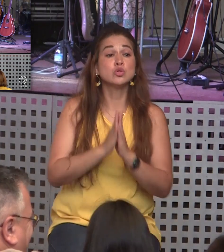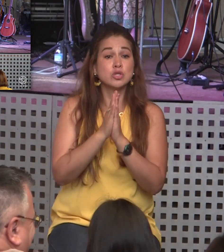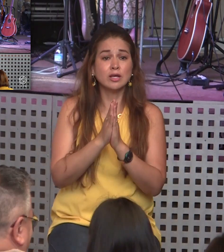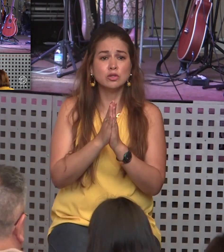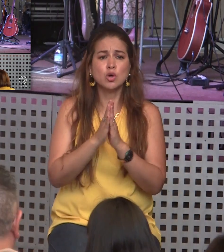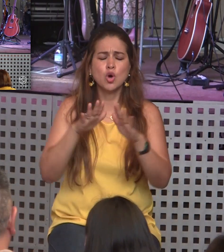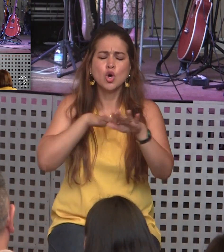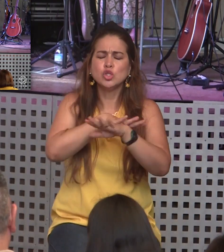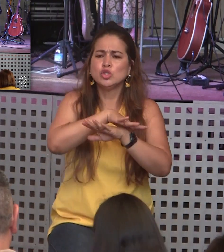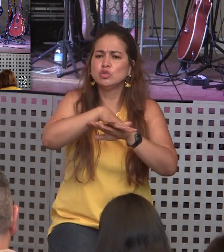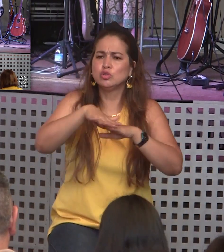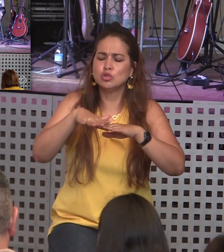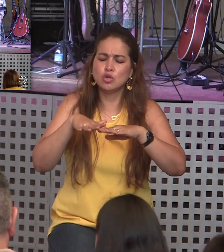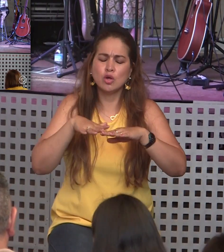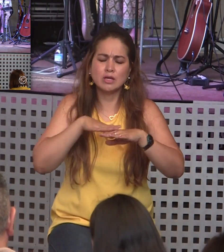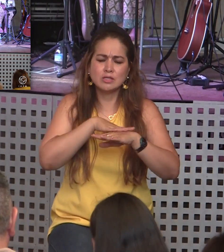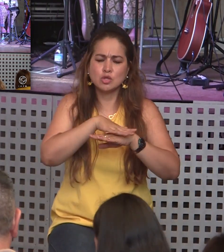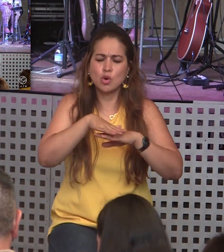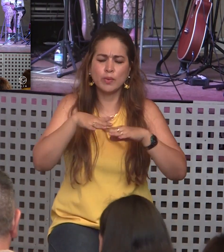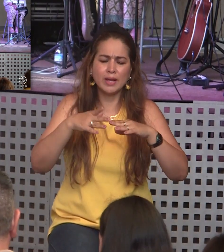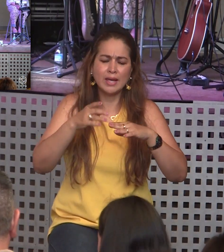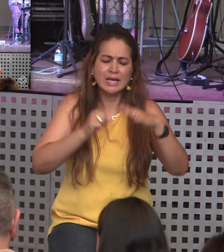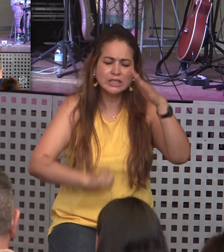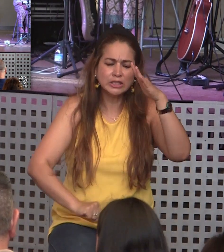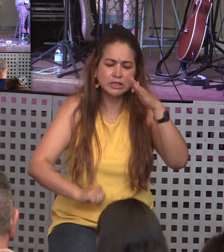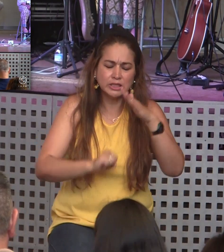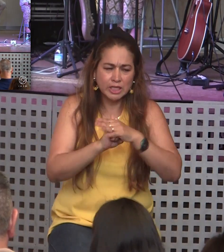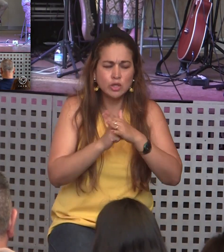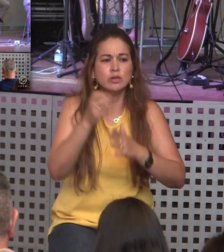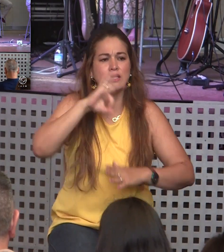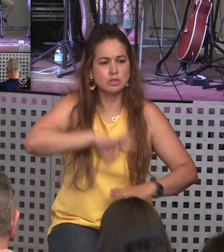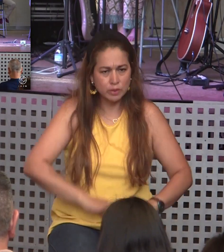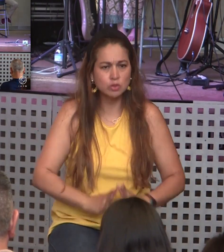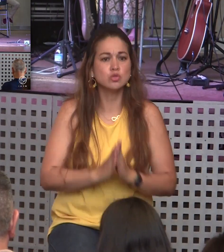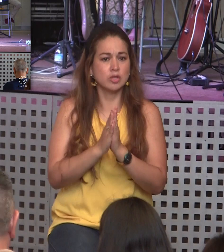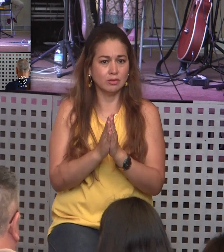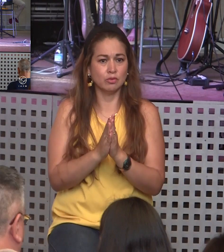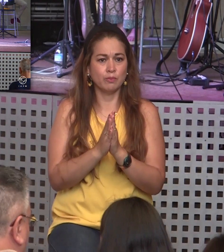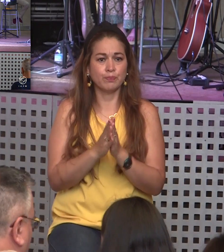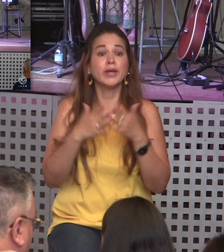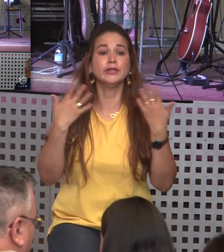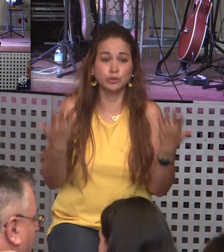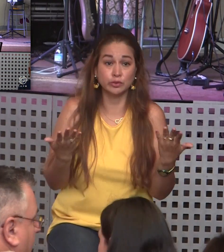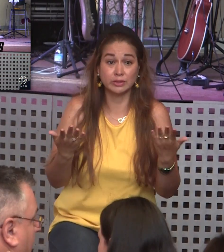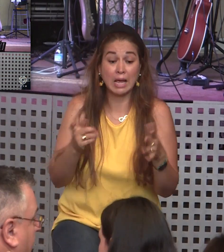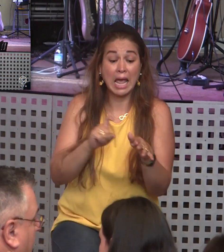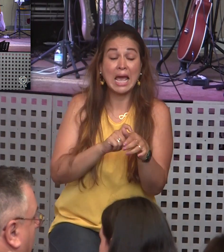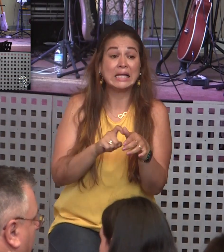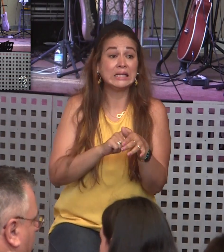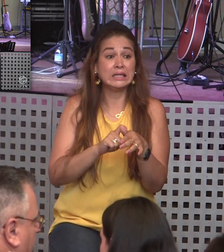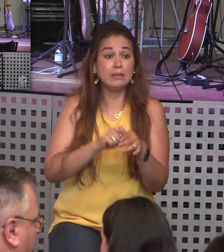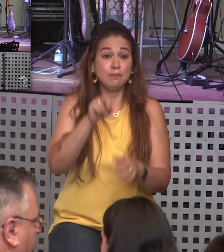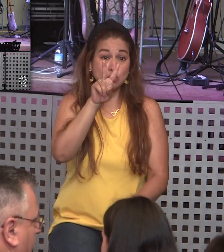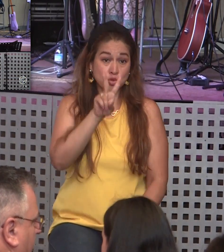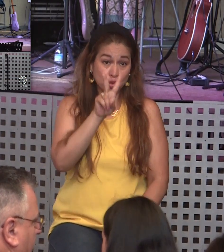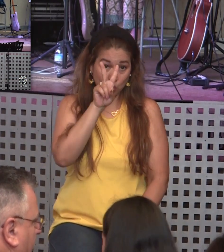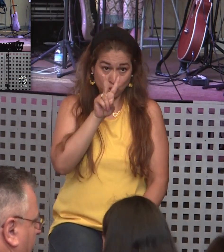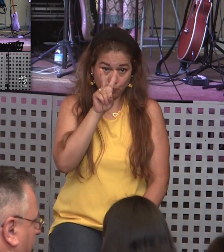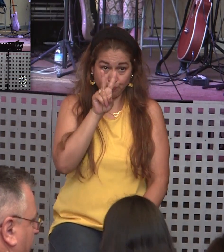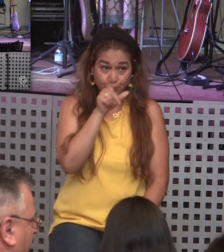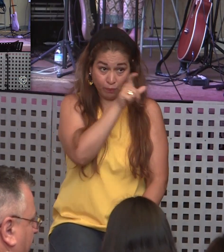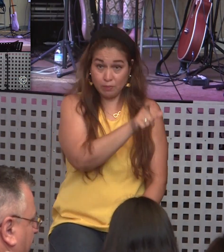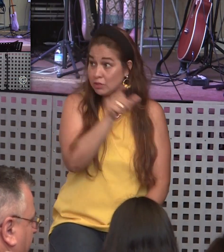Ser lleno del Espíritu Santo o ser lleno del Espíritu Santo. No hay otra. Y así debemos vernos